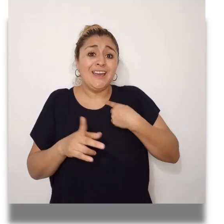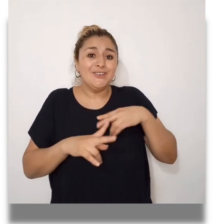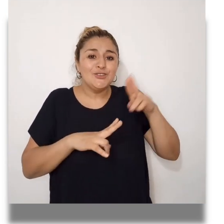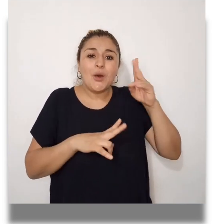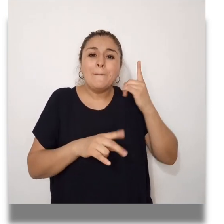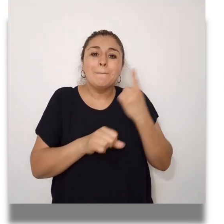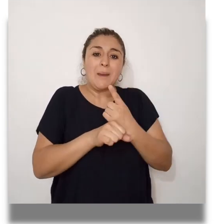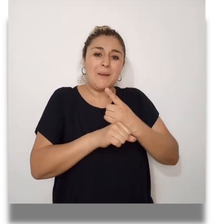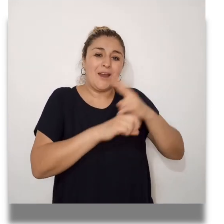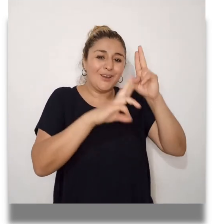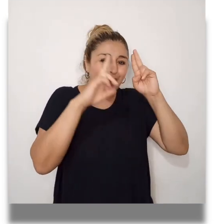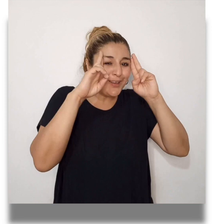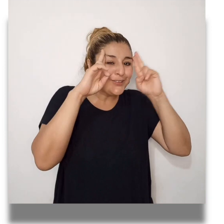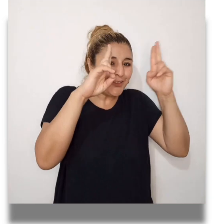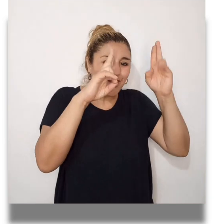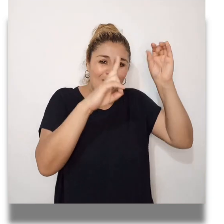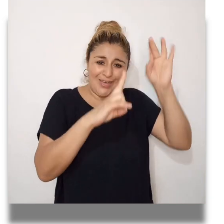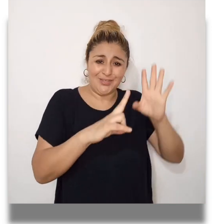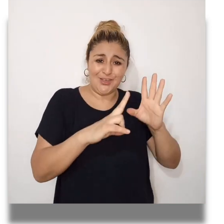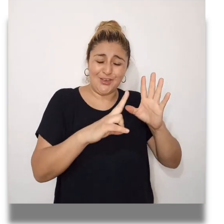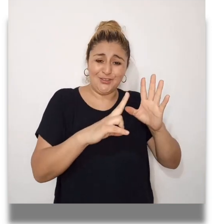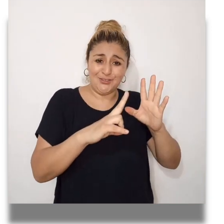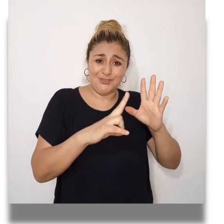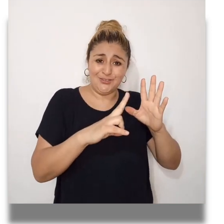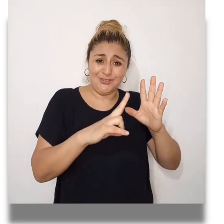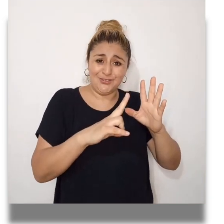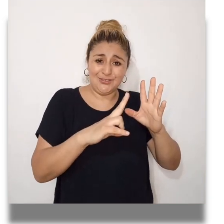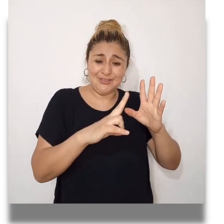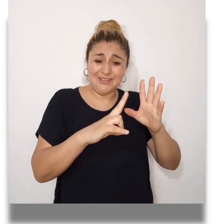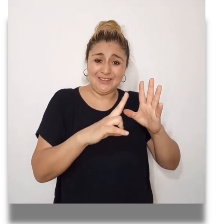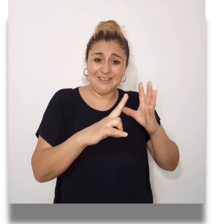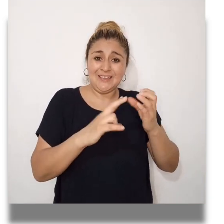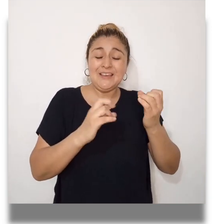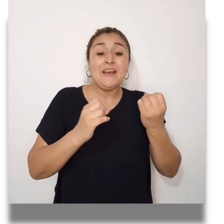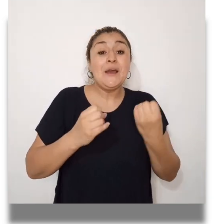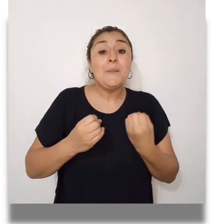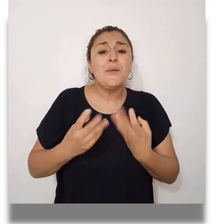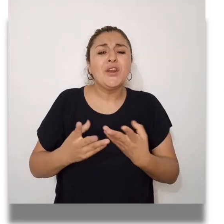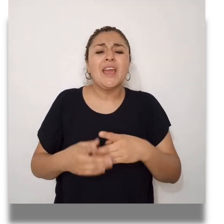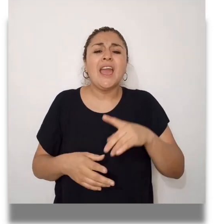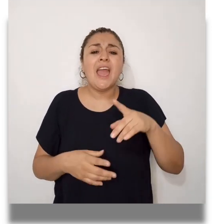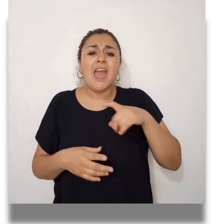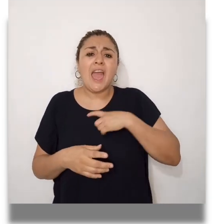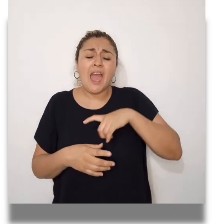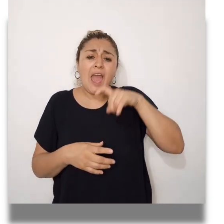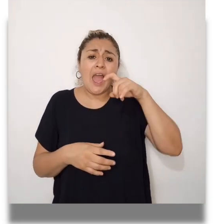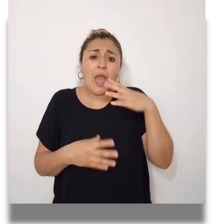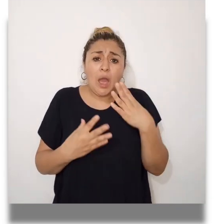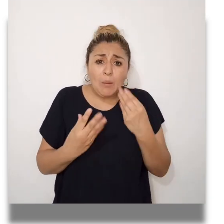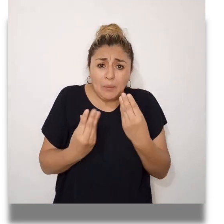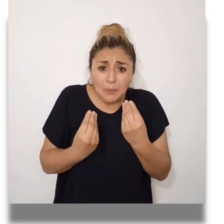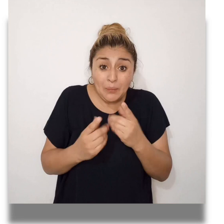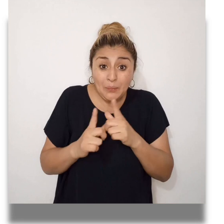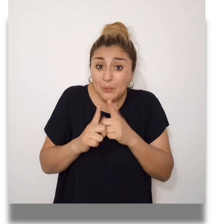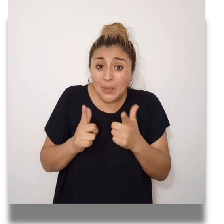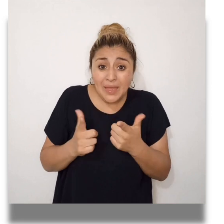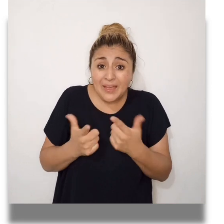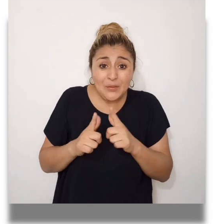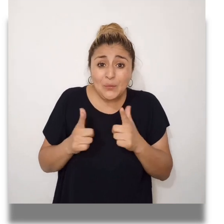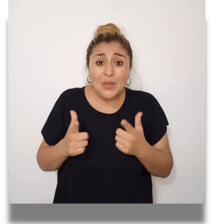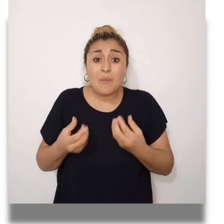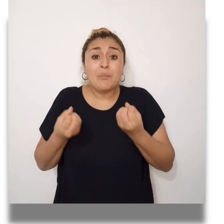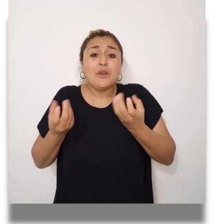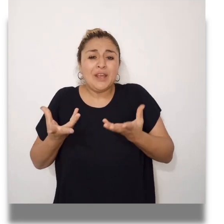ils n'ont pas eu peur? ¿Por qué no tuvieron miedo? Parce que les femmes avaient la crainte de Dieu. Porque las